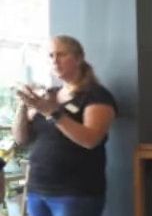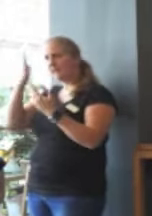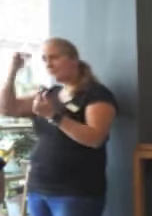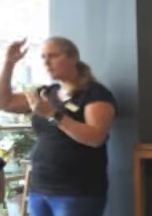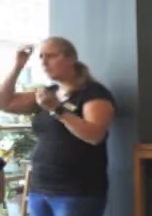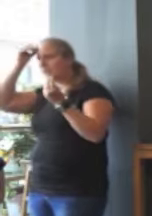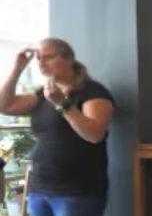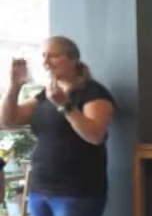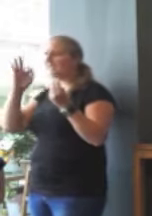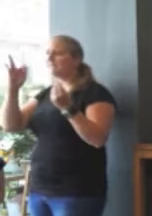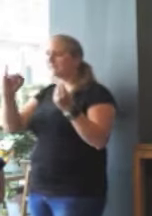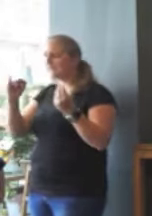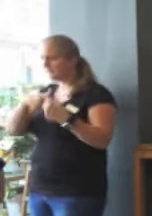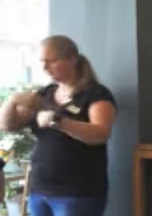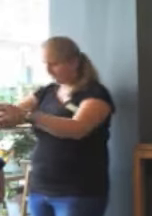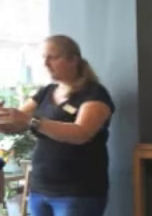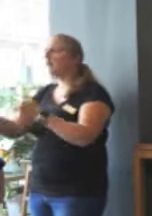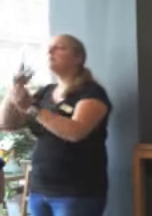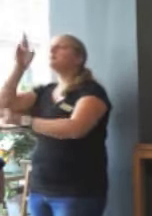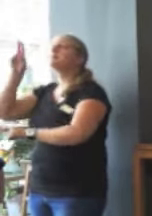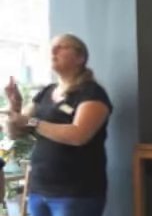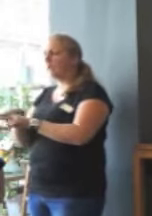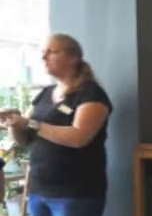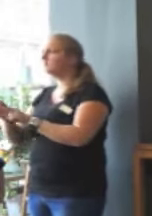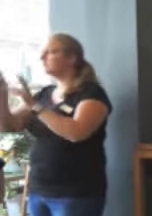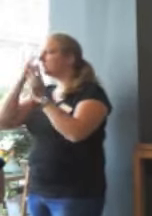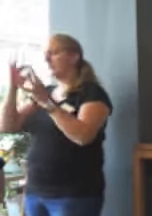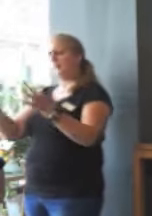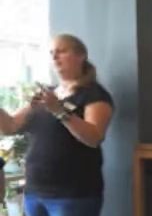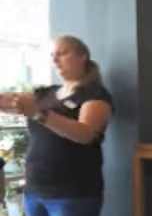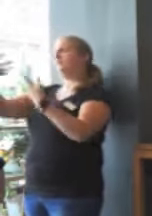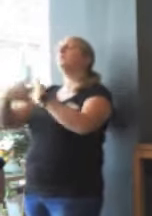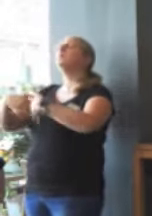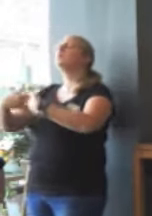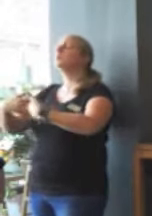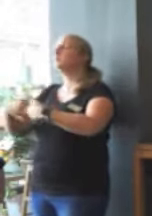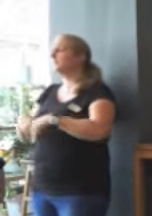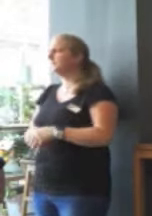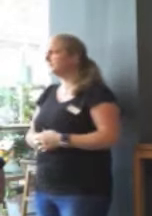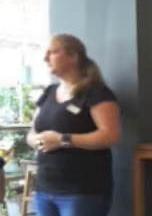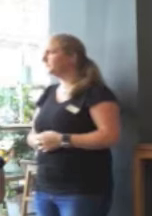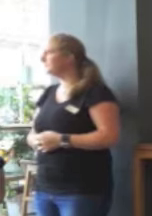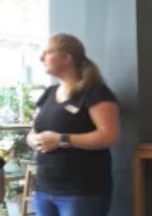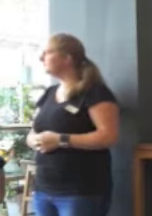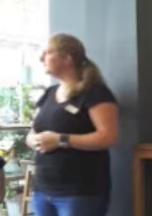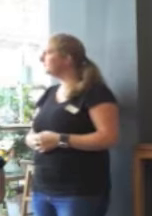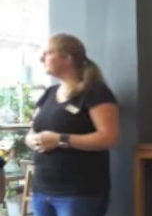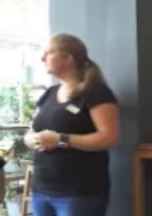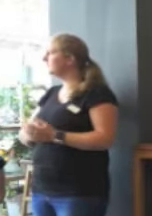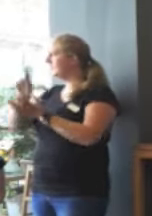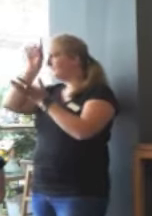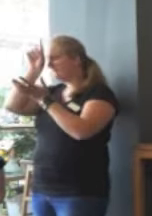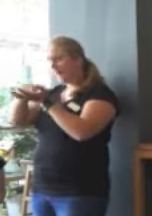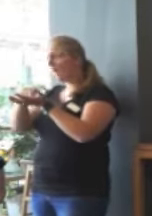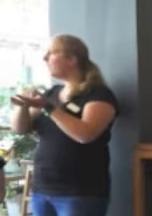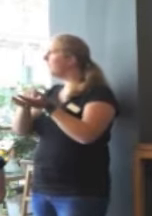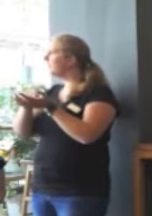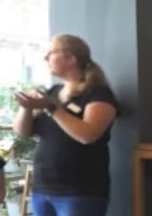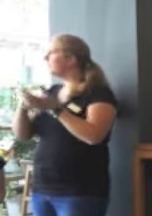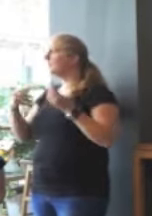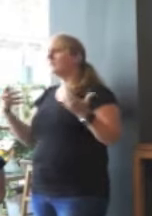och SFI och skicka ut dem på arbetsplatserna. Och anledningen, eller målet som vi hade, var ju